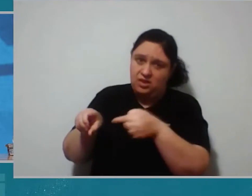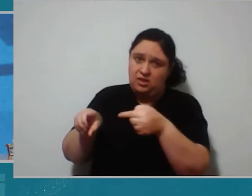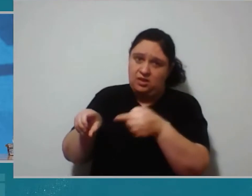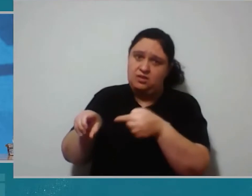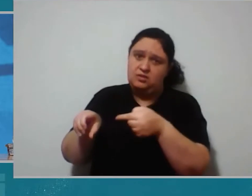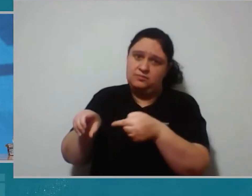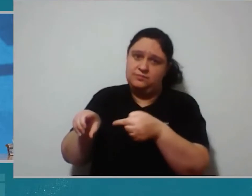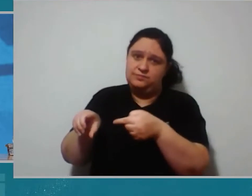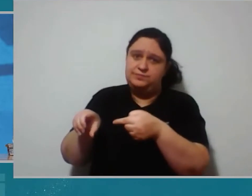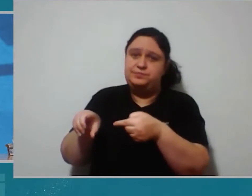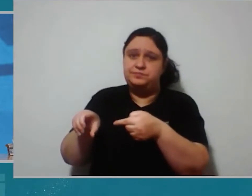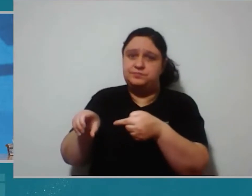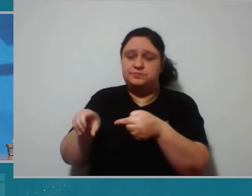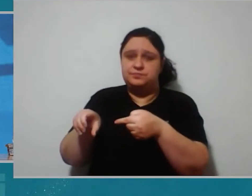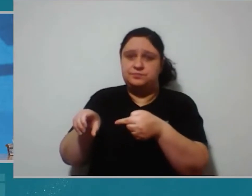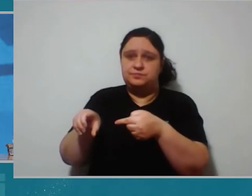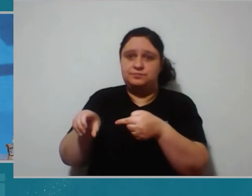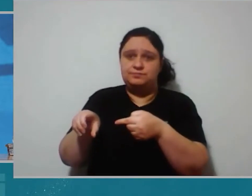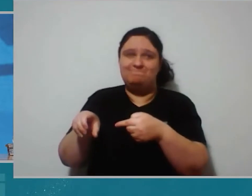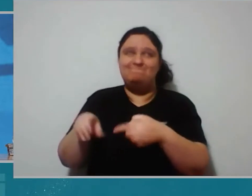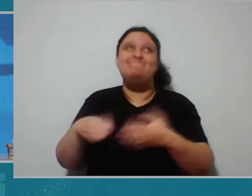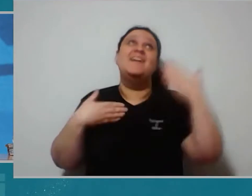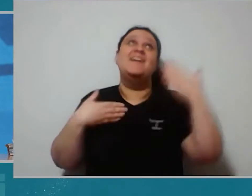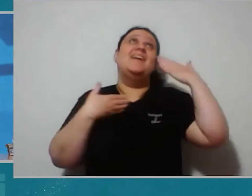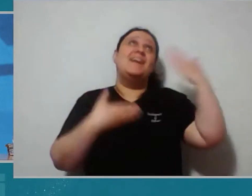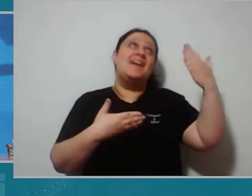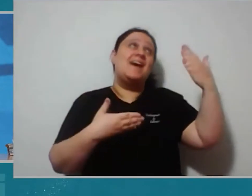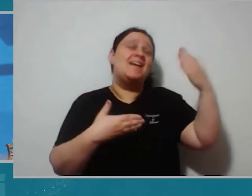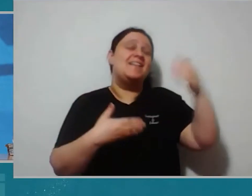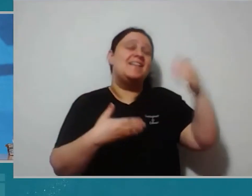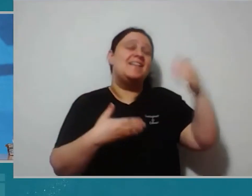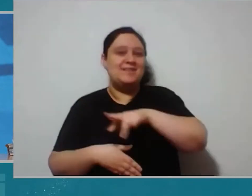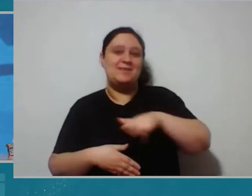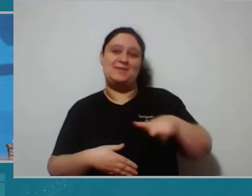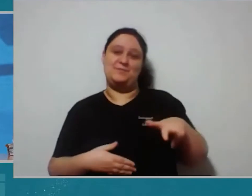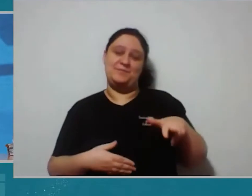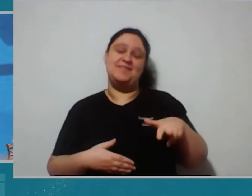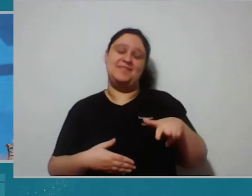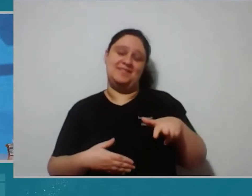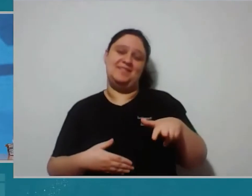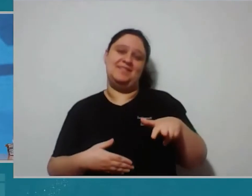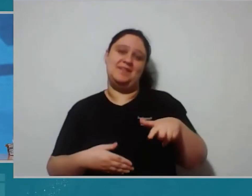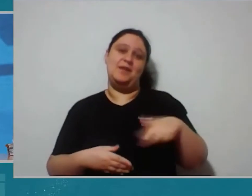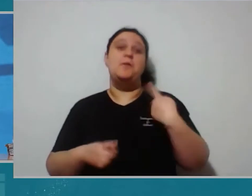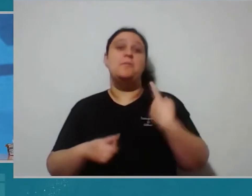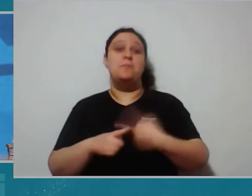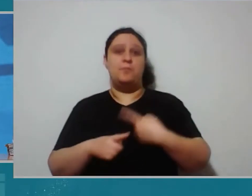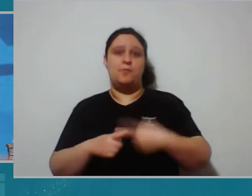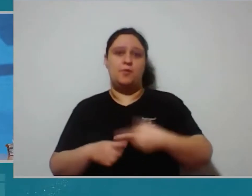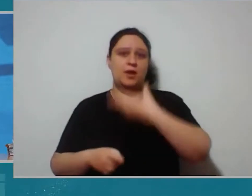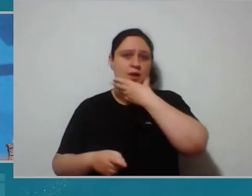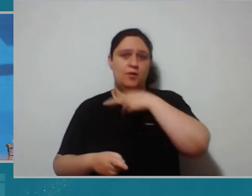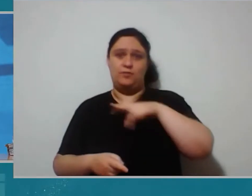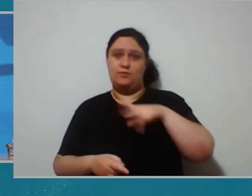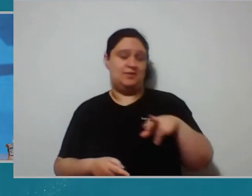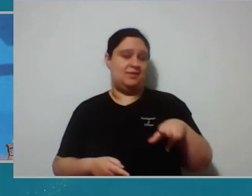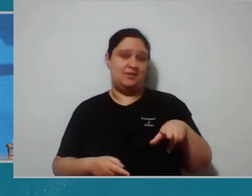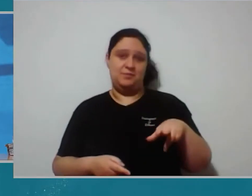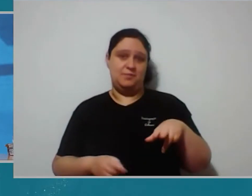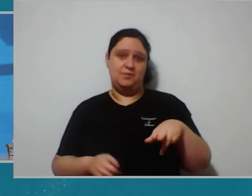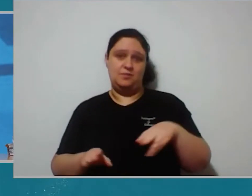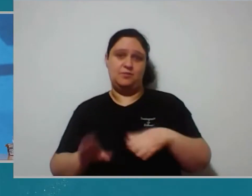Senhor pelas irmãs. Amém? Porque os irmãos, em capítulo 20, versículo